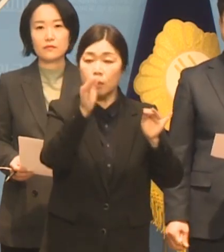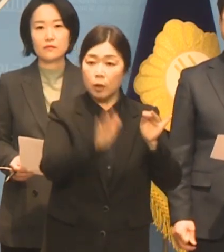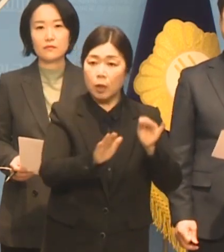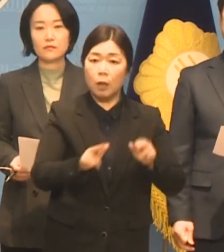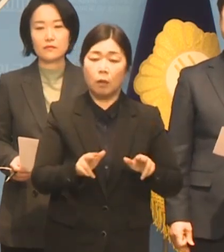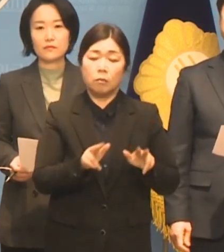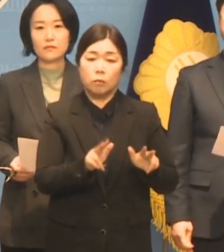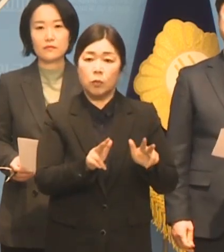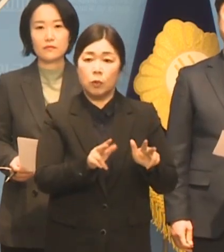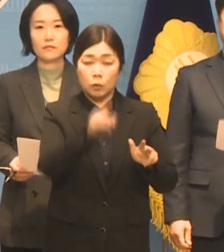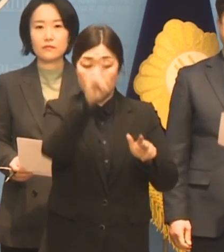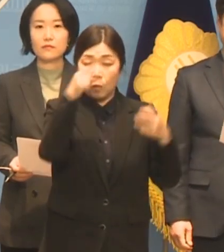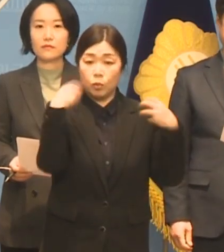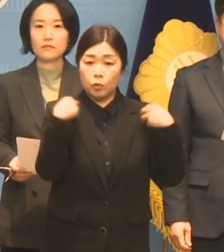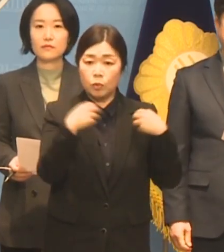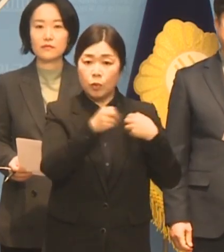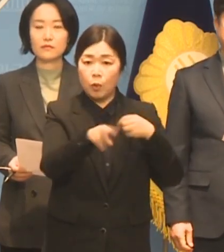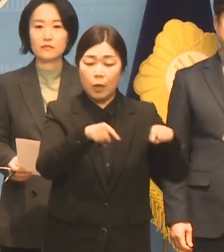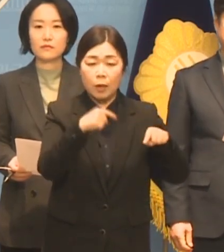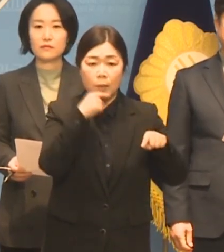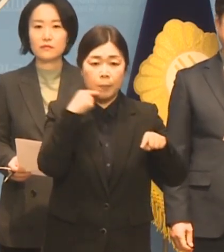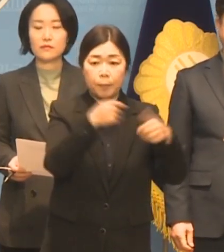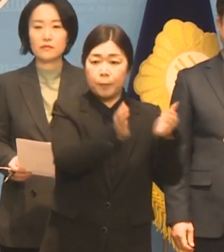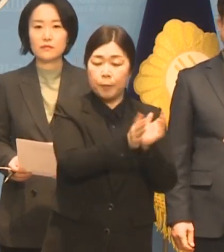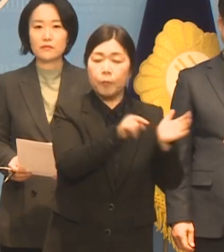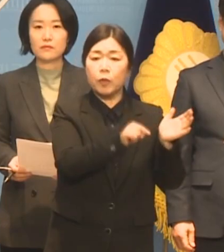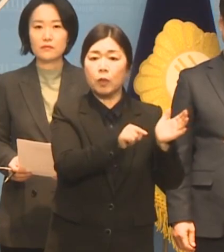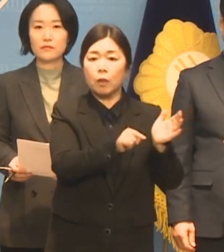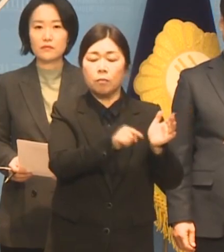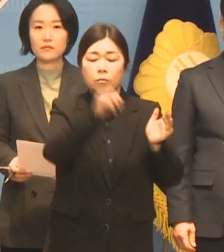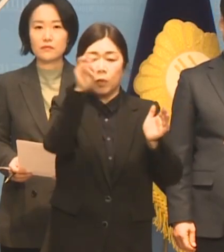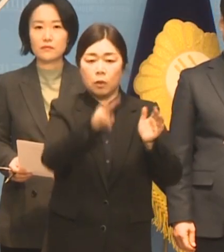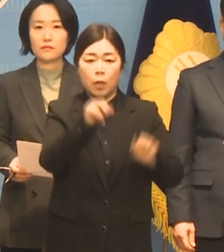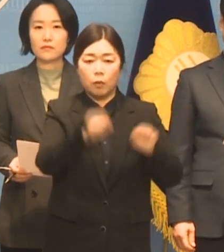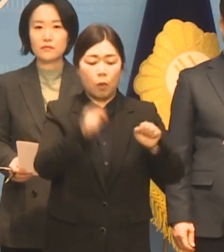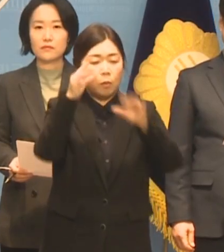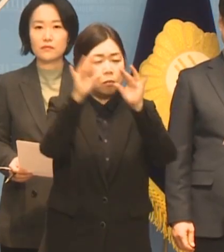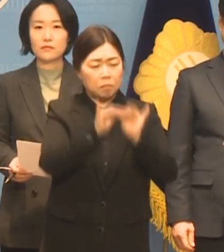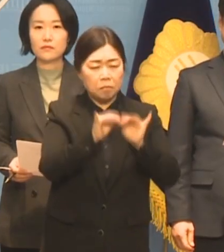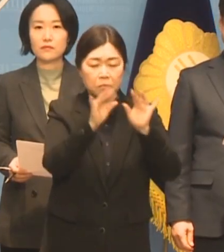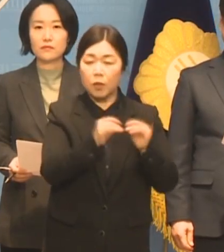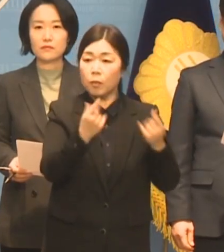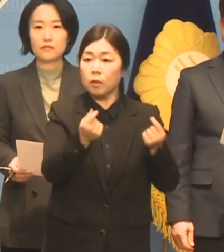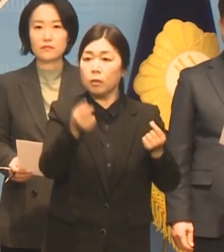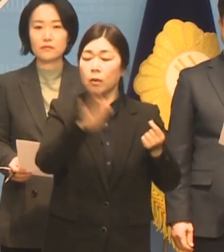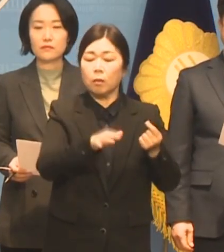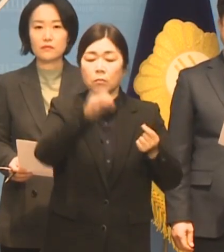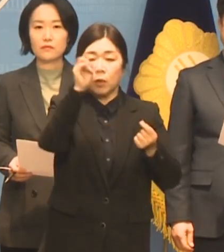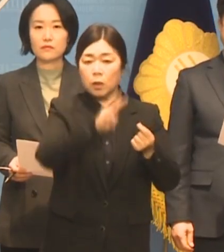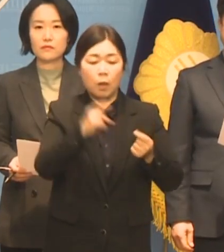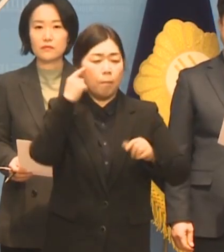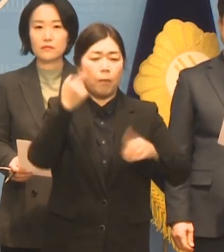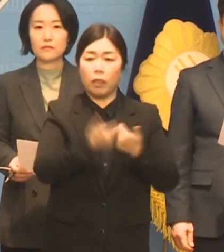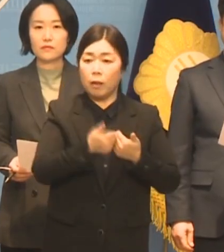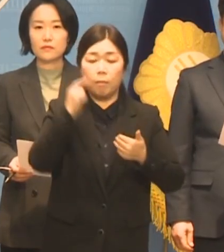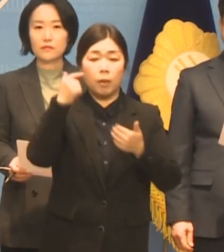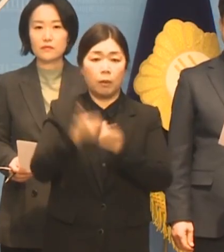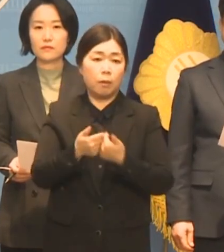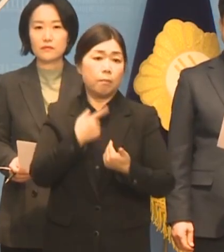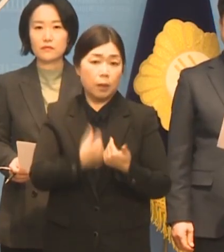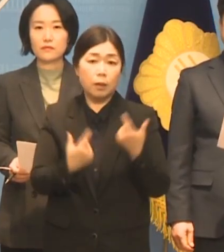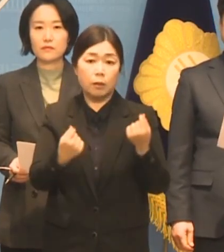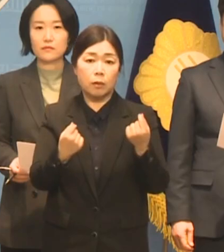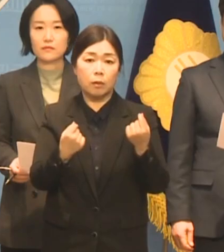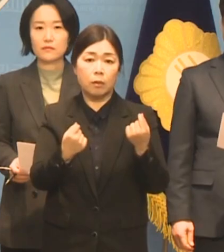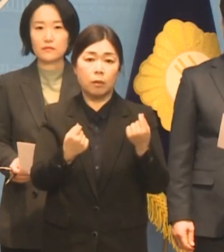한경협 등의 반대에 순식간에 태도를 바꾸었고 부침개 뒤집듯 태도를 바꾼 정부 여당 대신